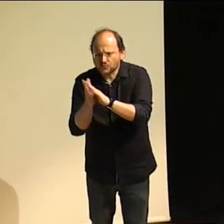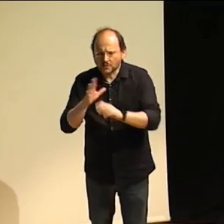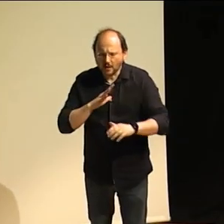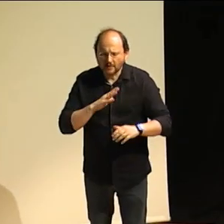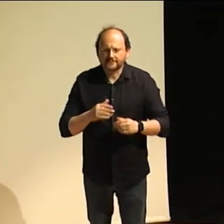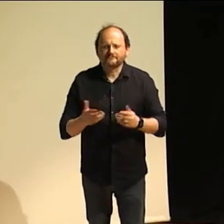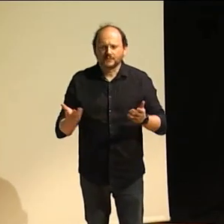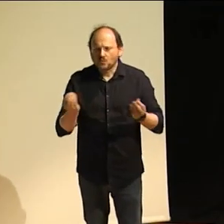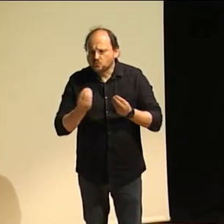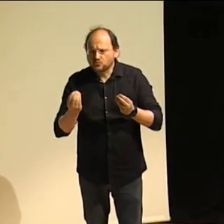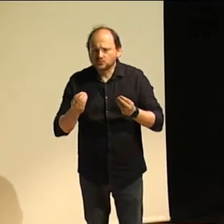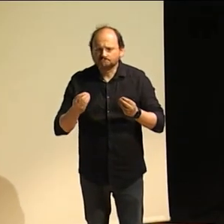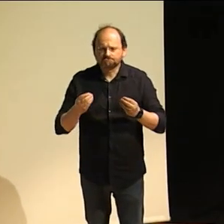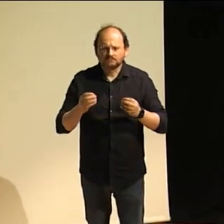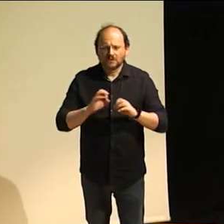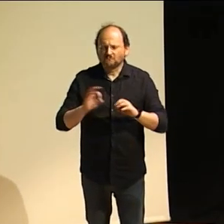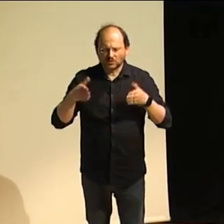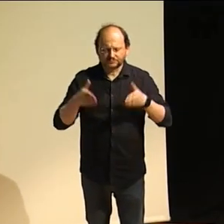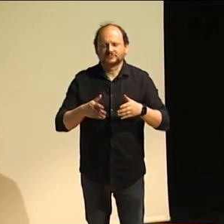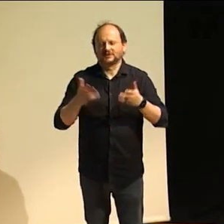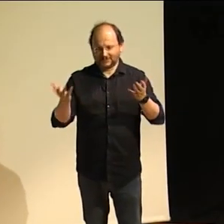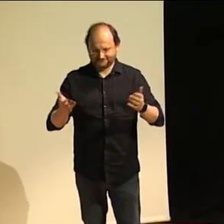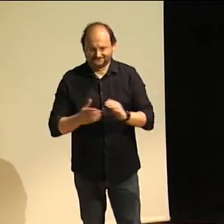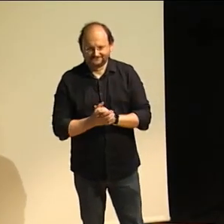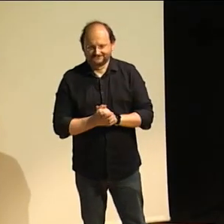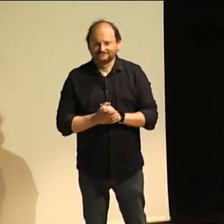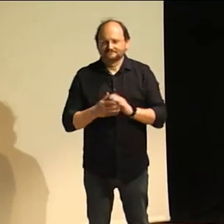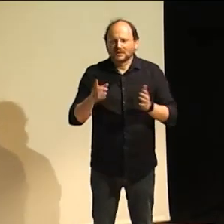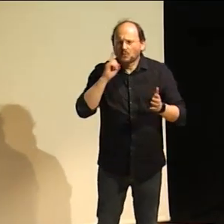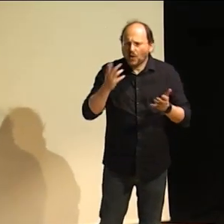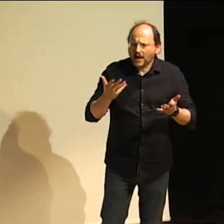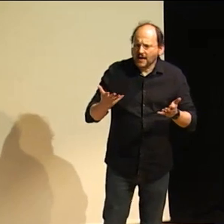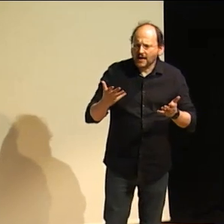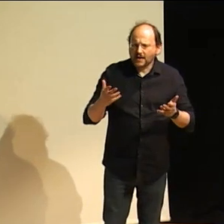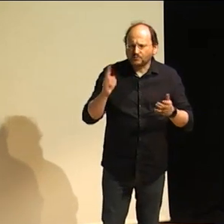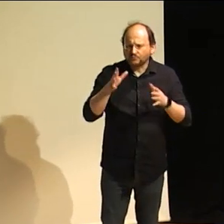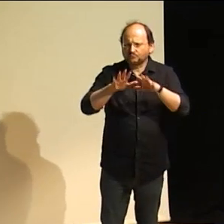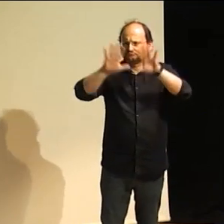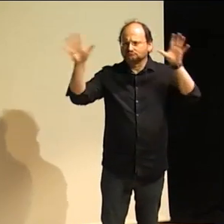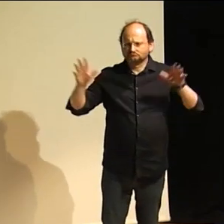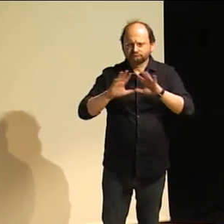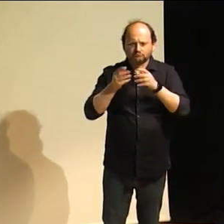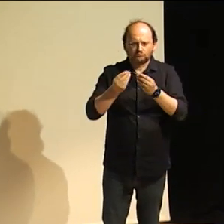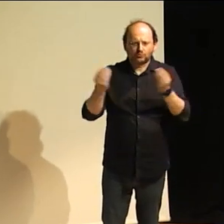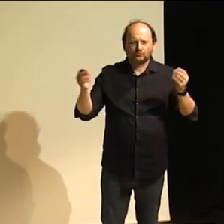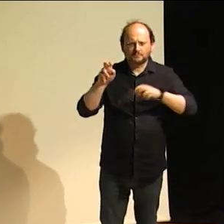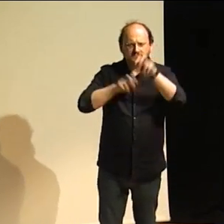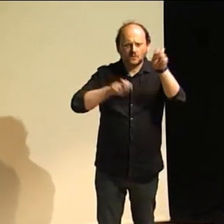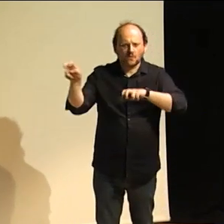y a des éléments ailleurs en Europe qui parlent de l'histoire de la langue des signes? Parce